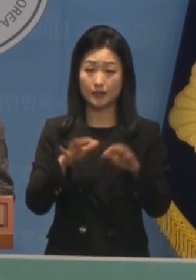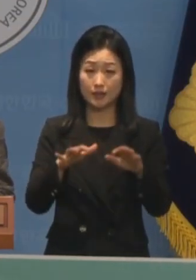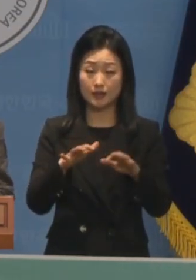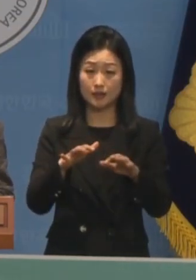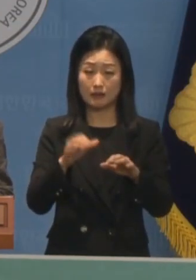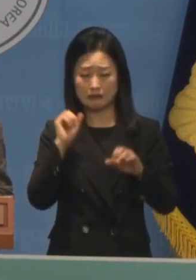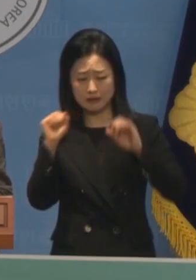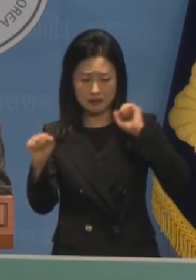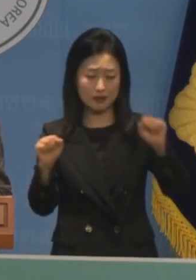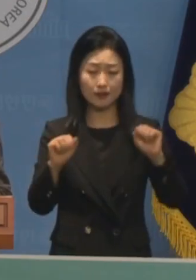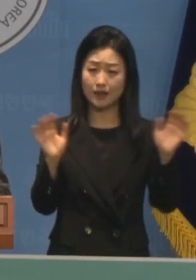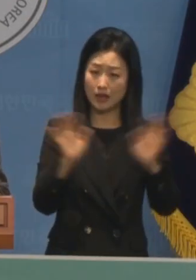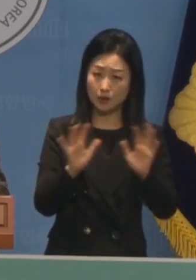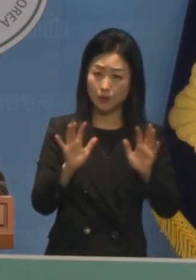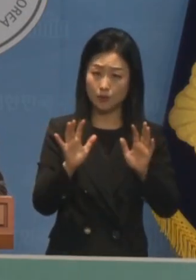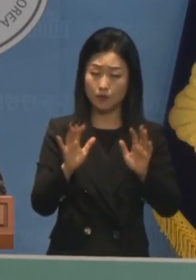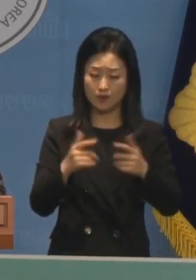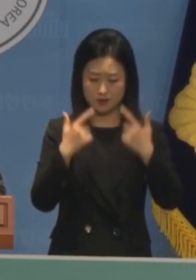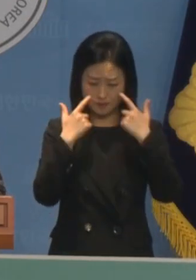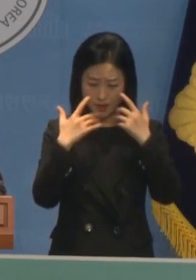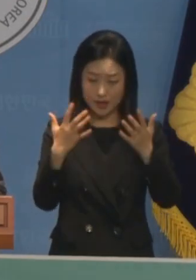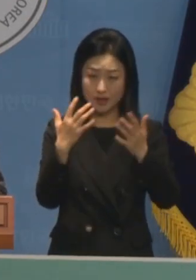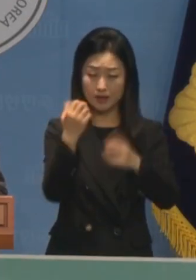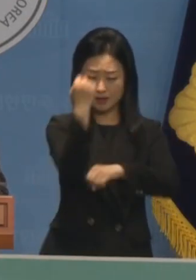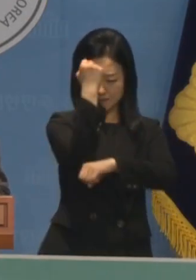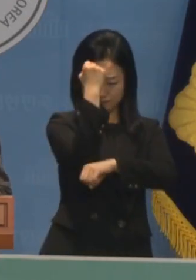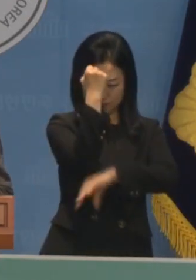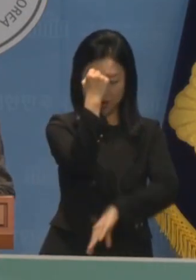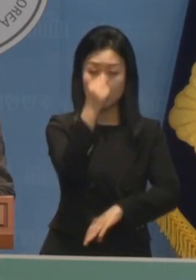흔들리지 않고 굳건하게 뿌리내릴 수